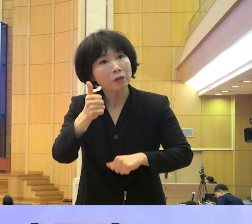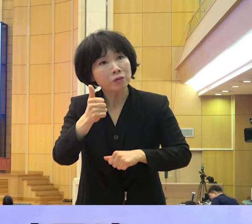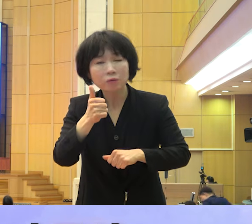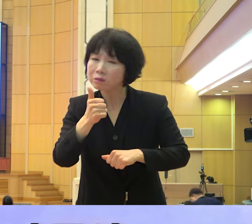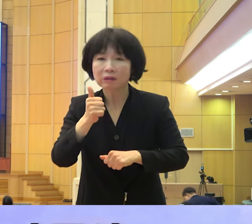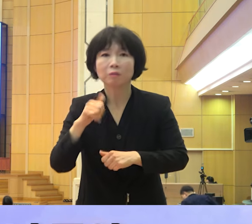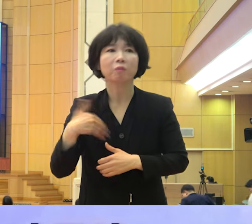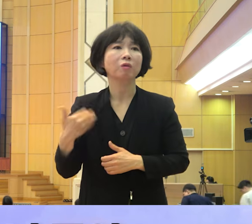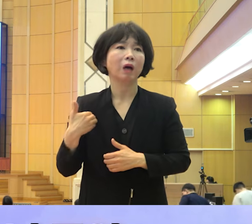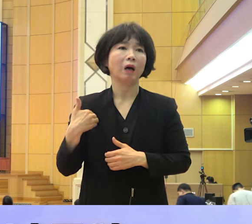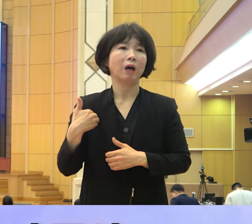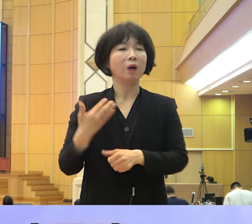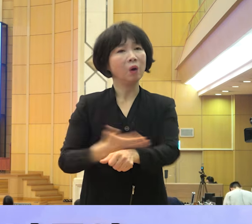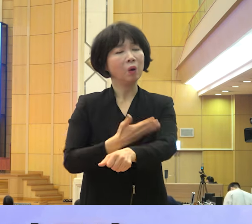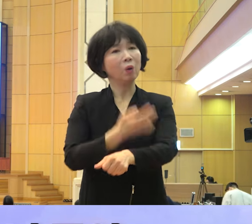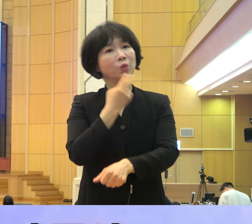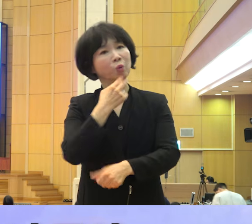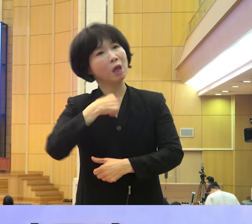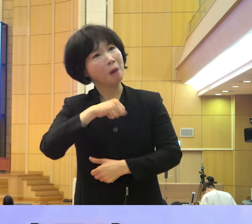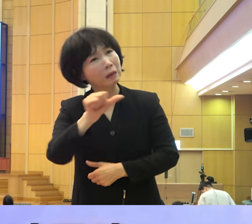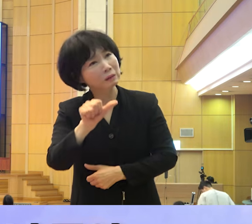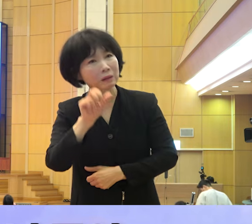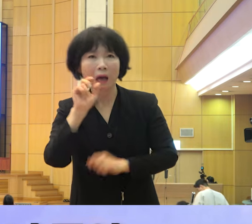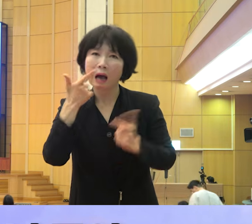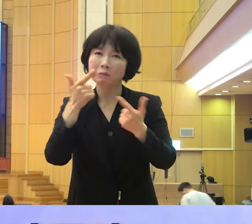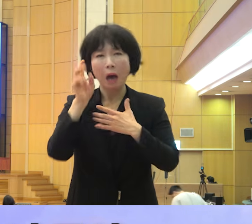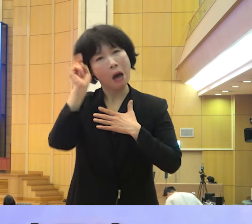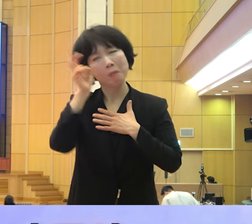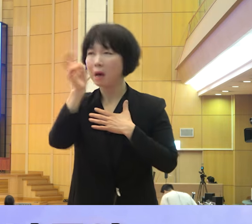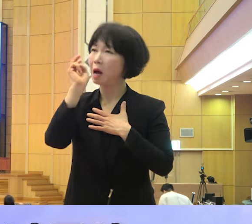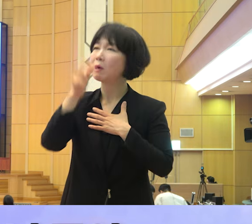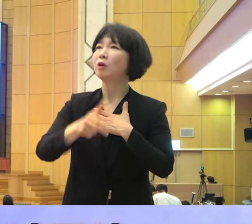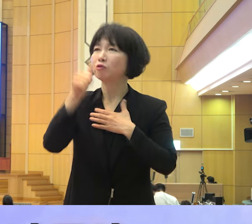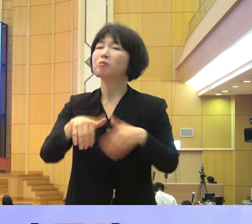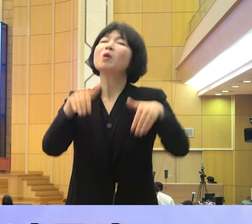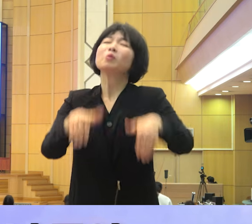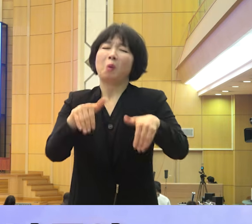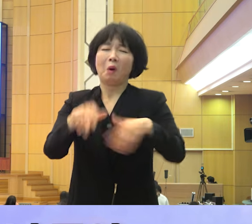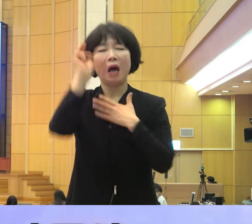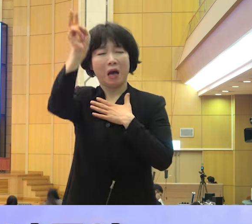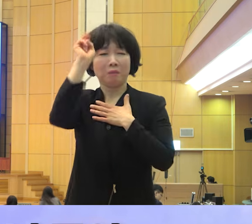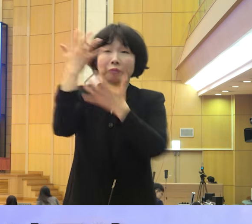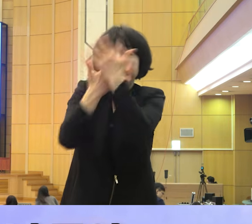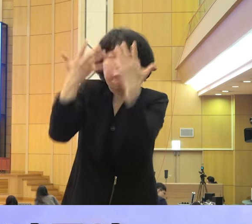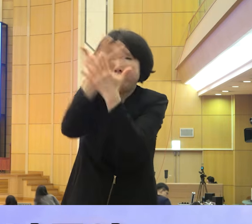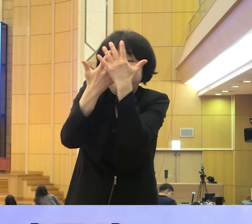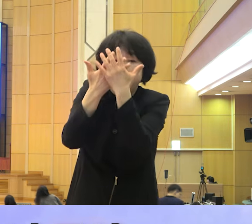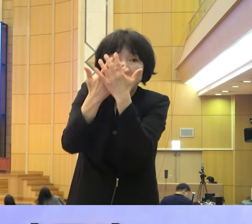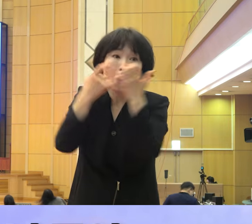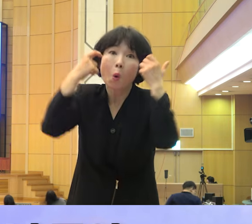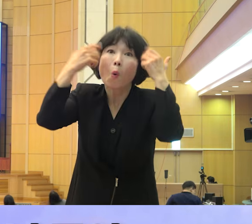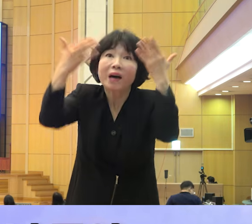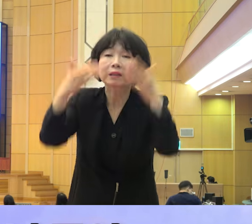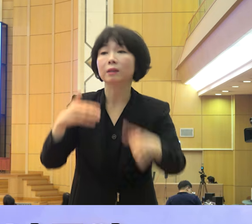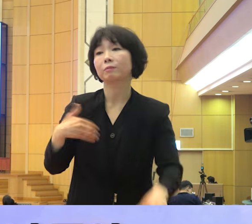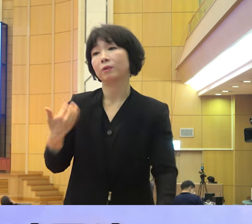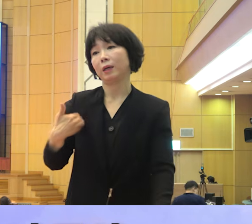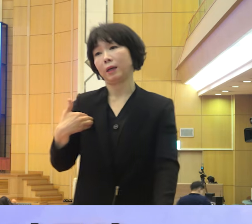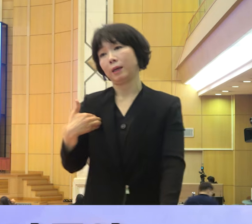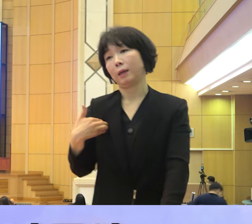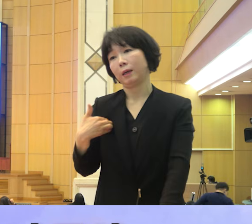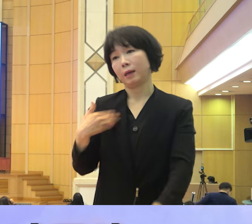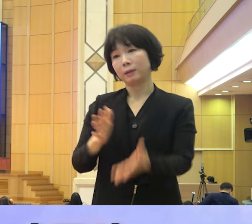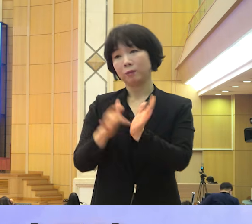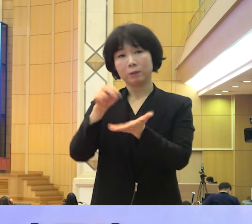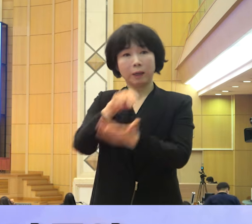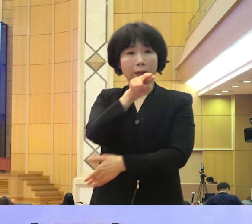요셉의 아들 아니면 그냥 선지자, 선자, 이 정도의 신앙이라는 거야. 그러니 우리 주님이 얼마나